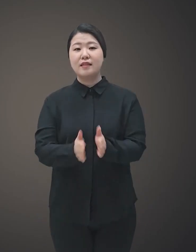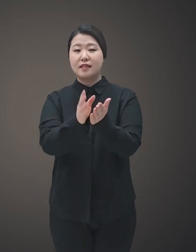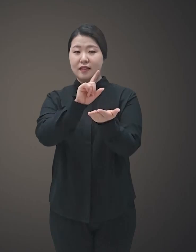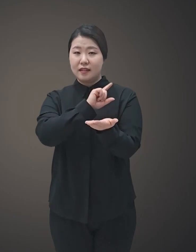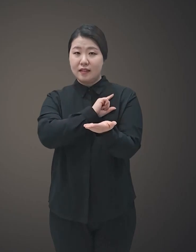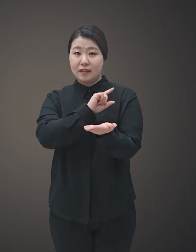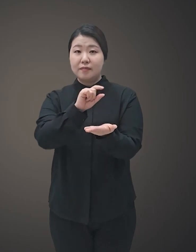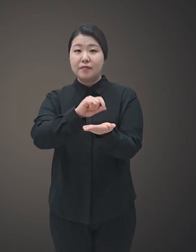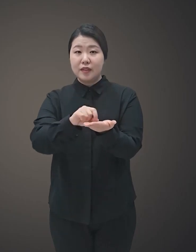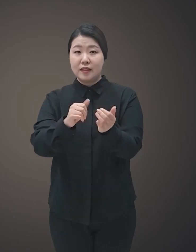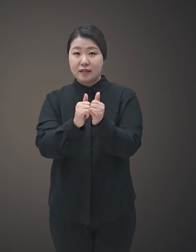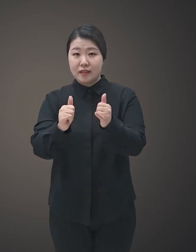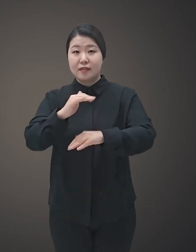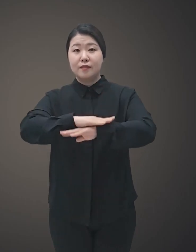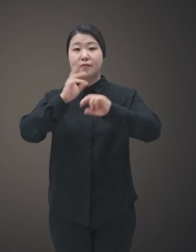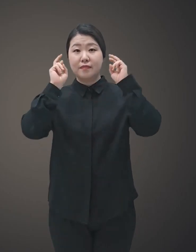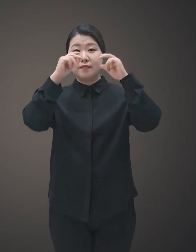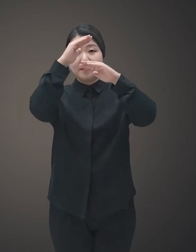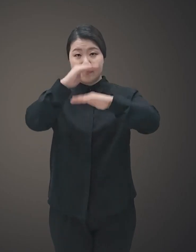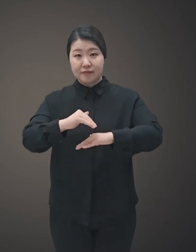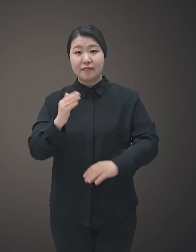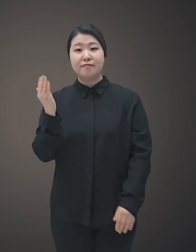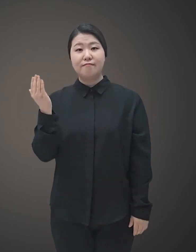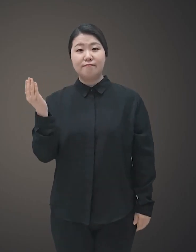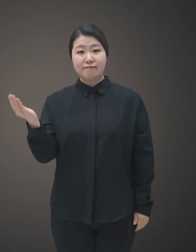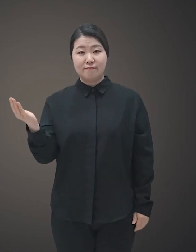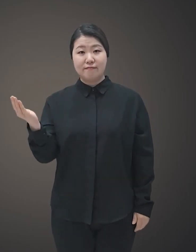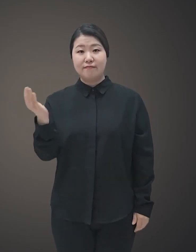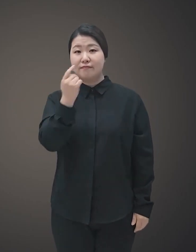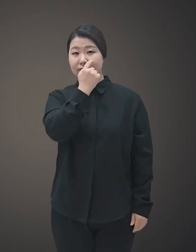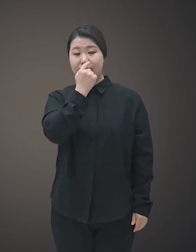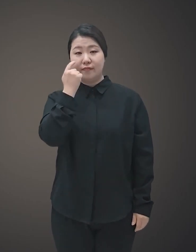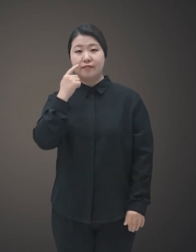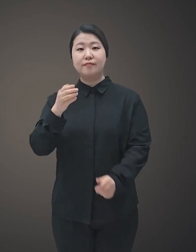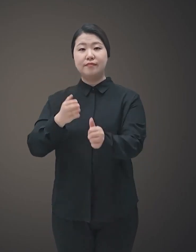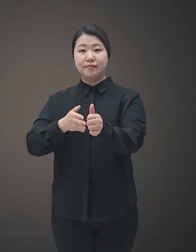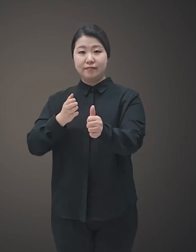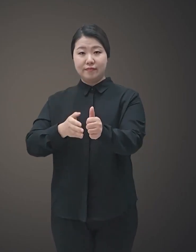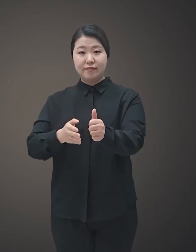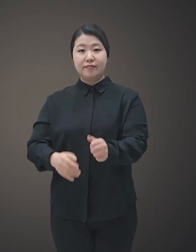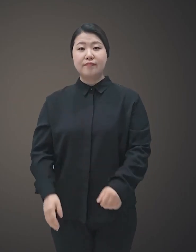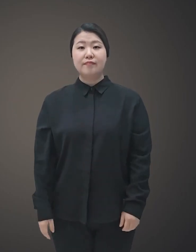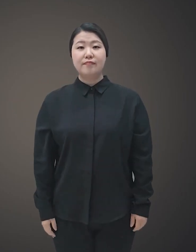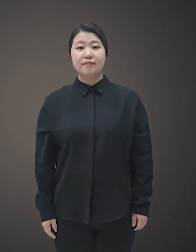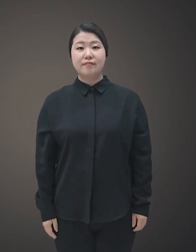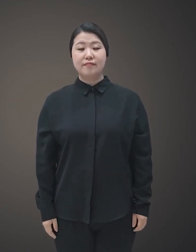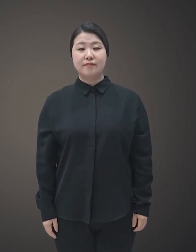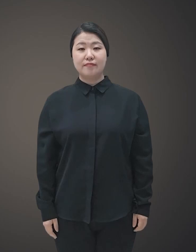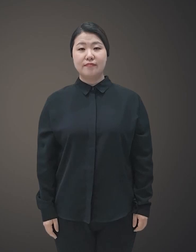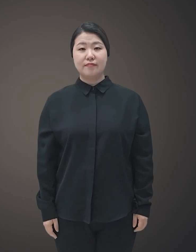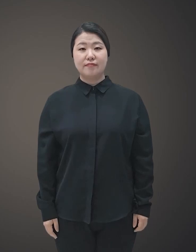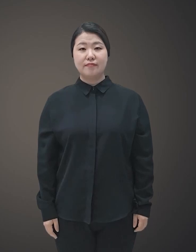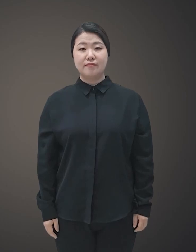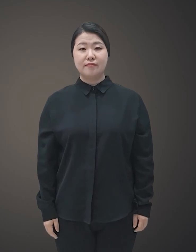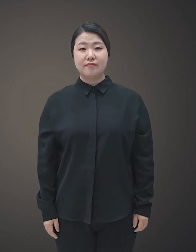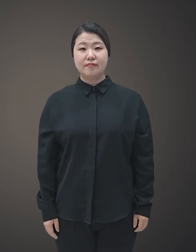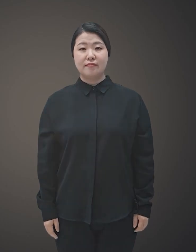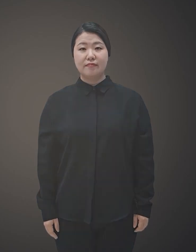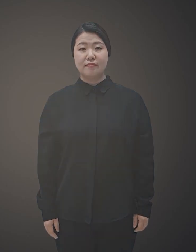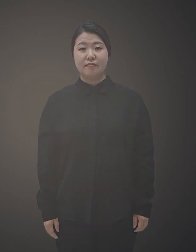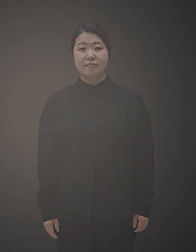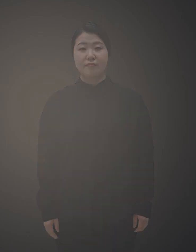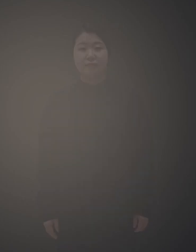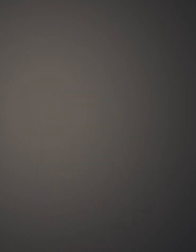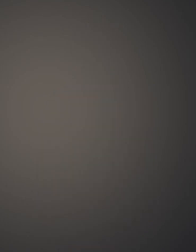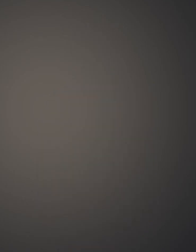도서명, 내가 틀릴 수도 있습니다. 저자, 비온 나티코 린데블라드. 출판사,